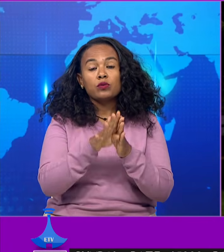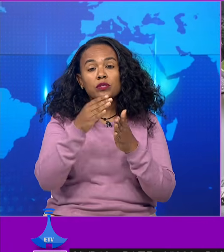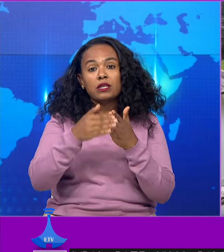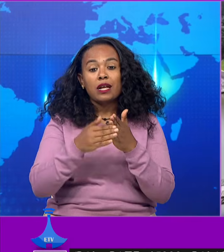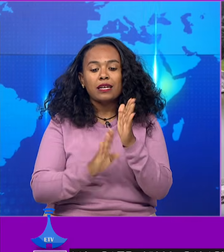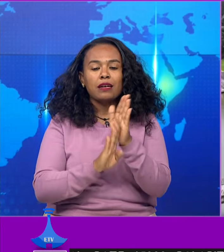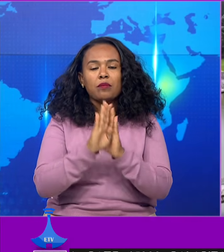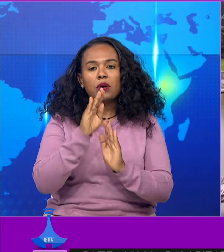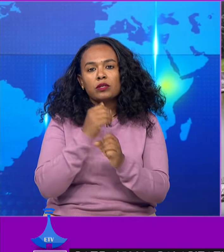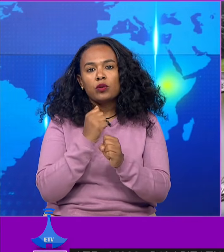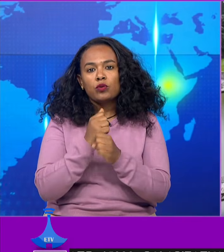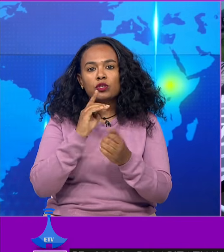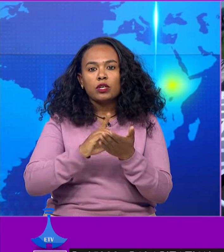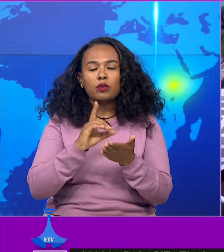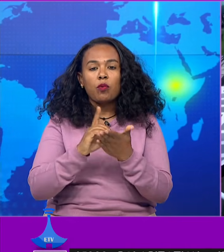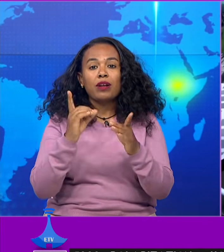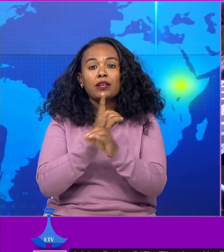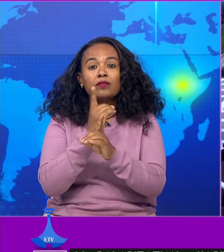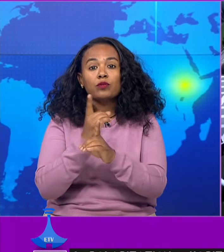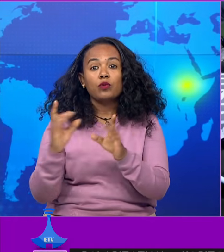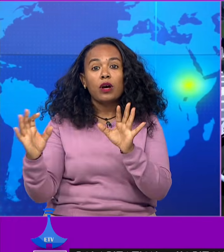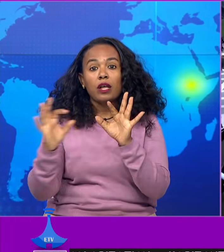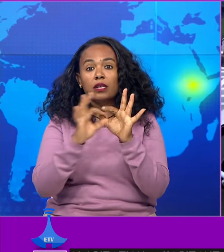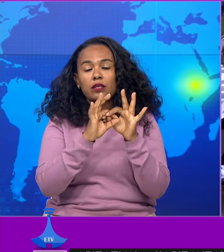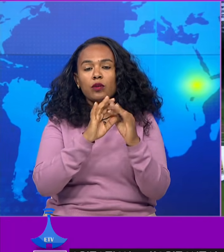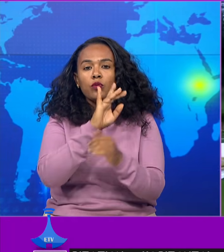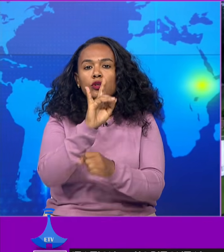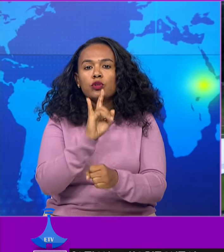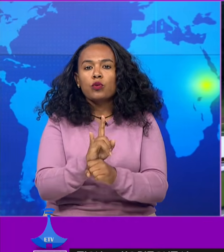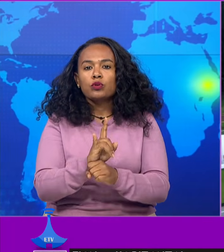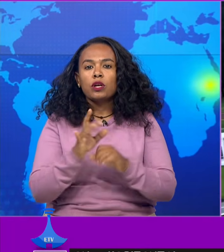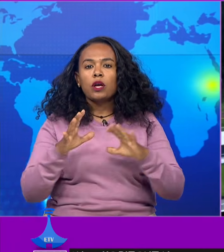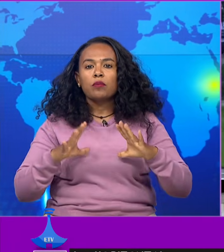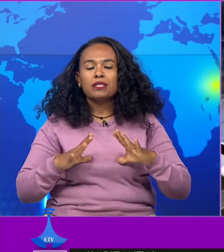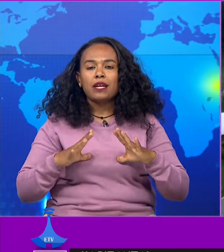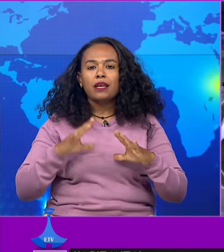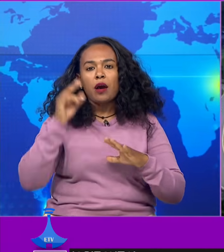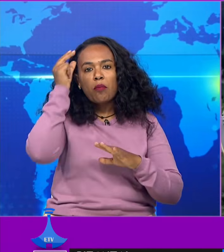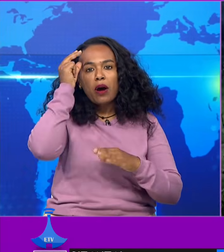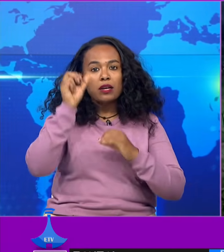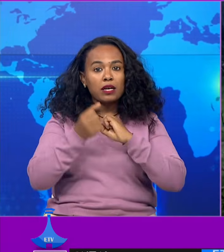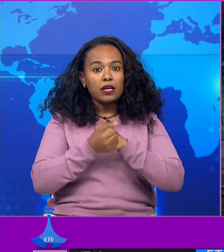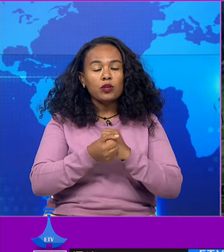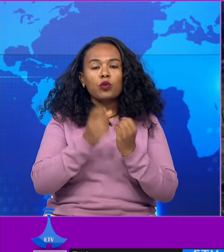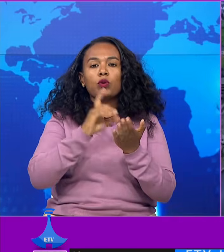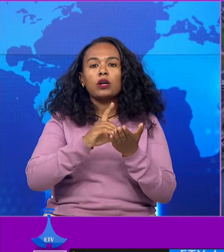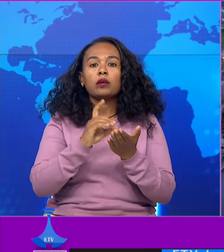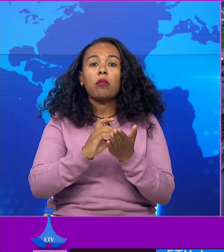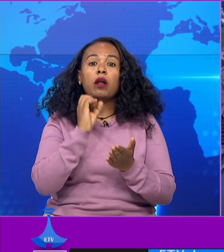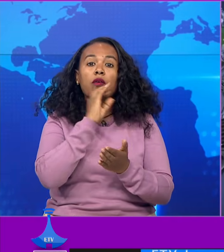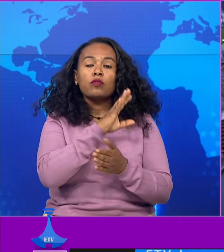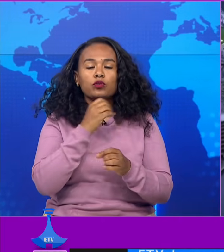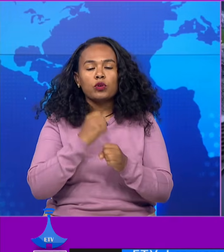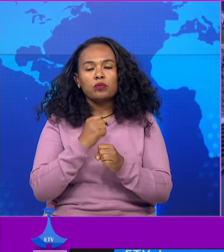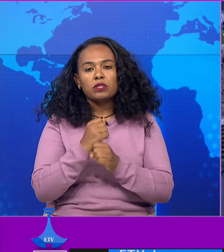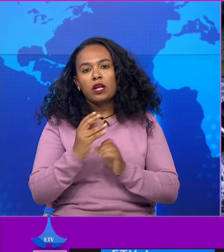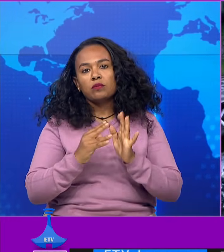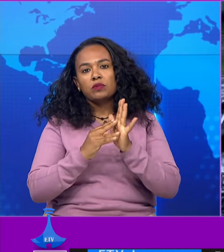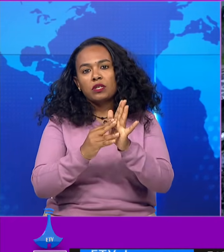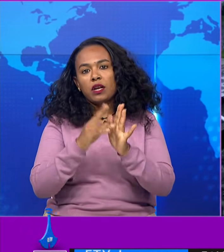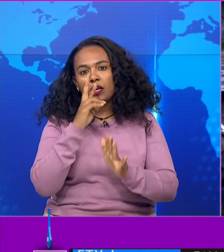ሥራዎች ከተማዋን ከተፈጥሮ ጋር ያስታረቁ፣ የዜጎችን የመዝናኛ ባህል የቀየሩ፣ ከተማን አፍርሶ የመስራት ምሳሌም